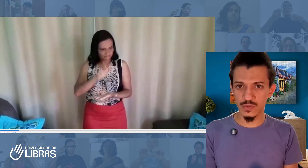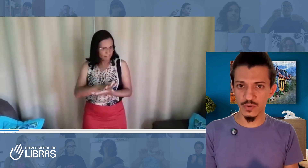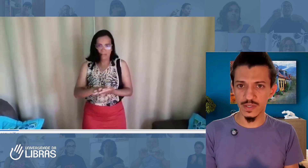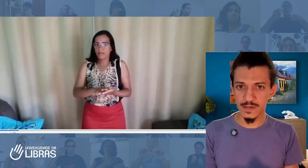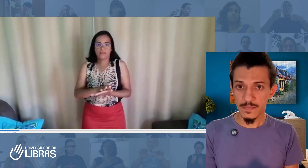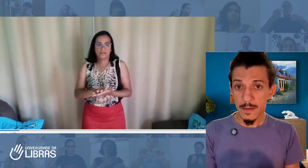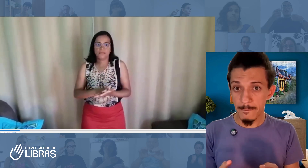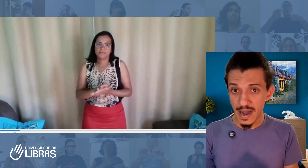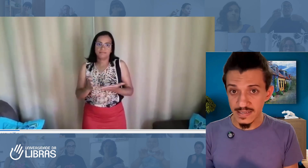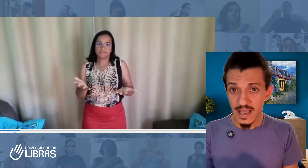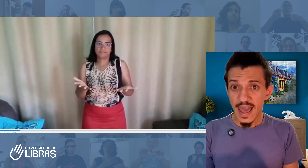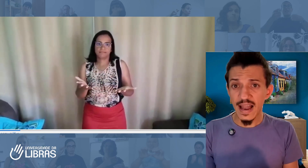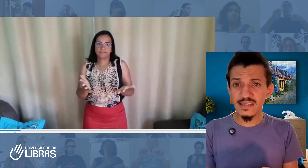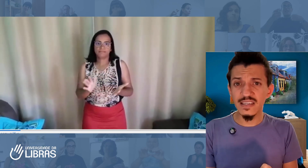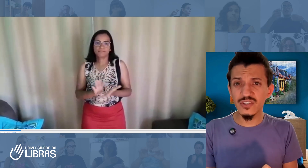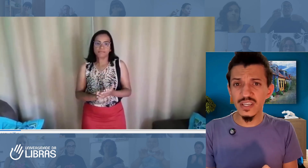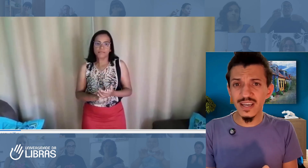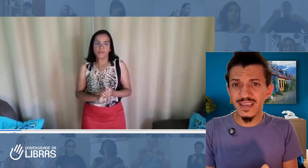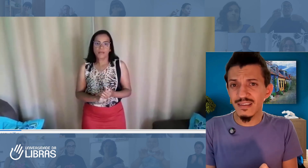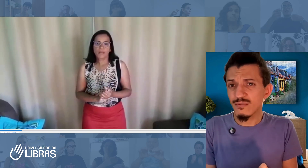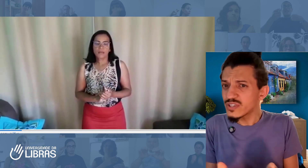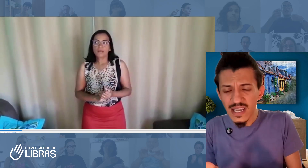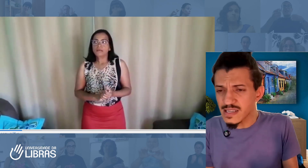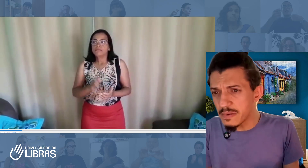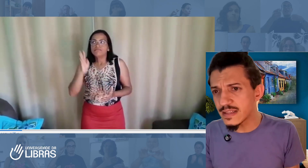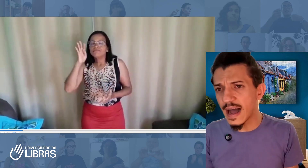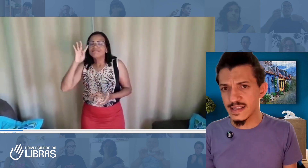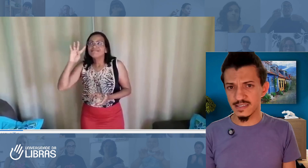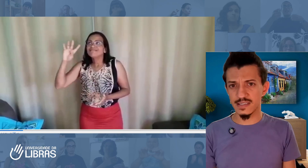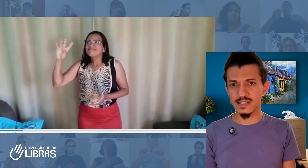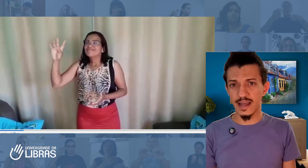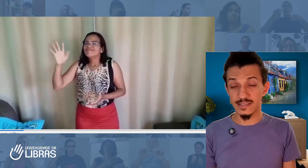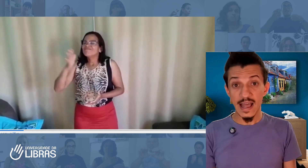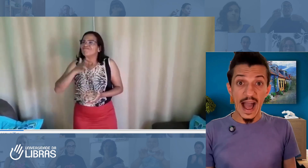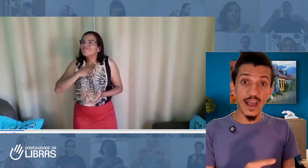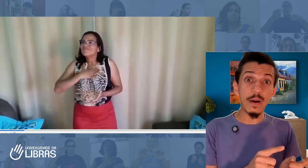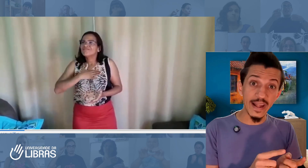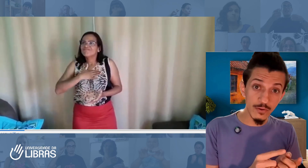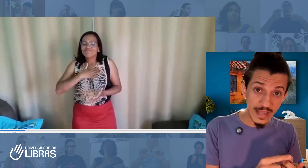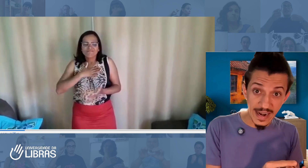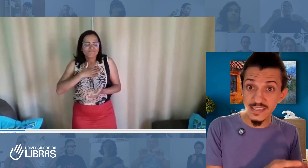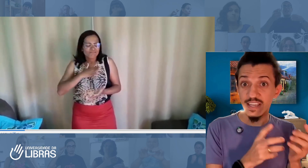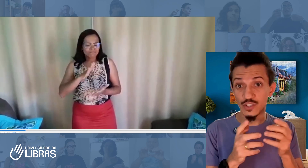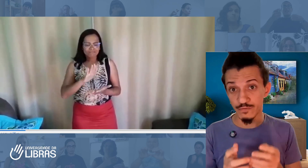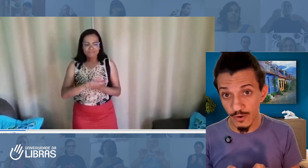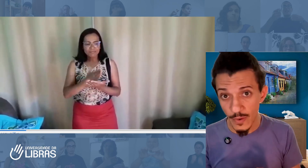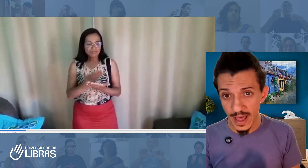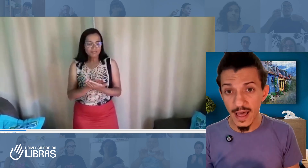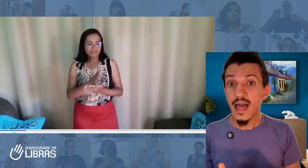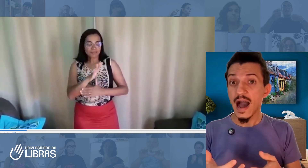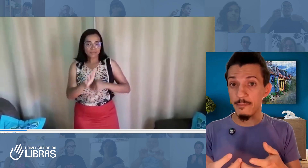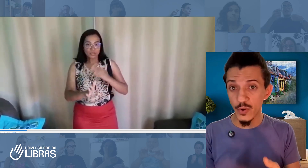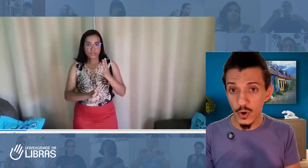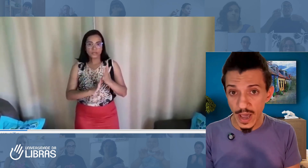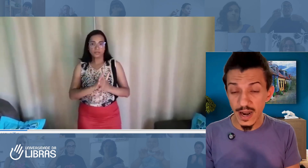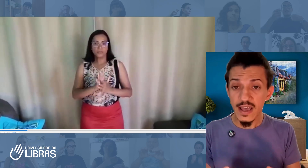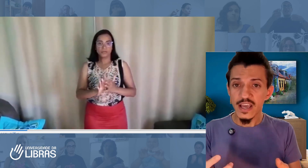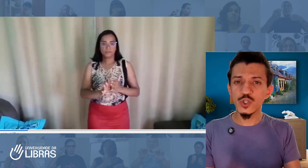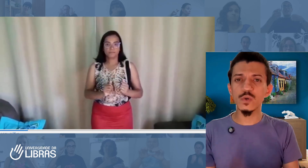surdas. Mas ela sentia que não tinha as habilidades necessárias. Aí o marido dela incentivou ela, apoiou ela e juntos